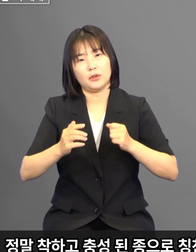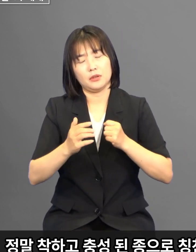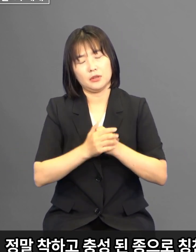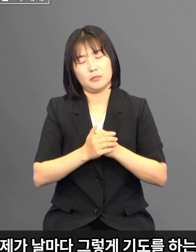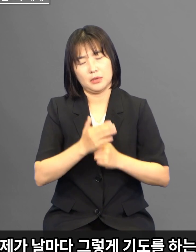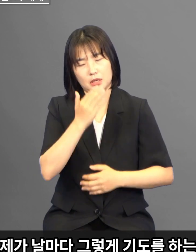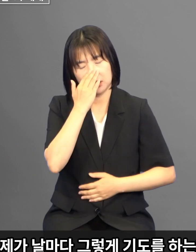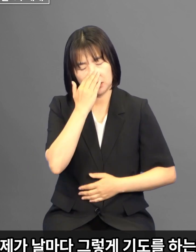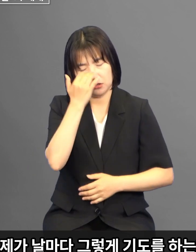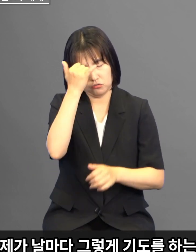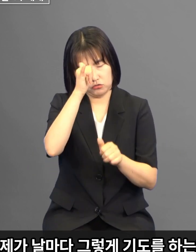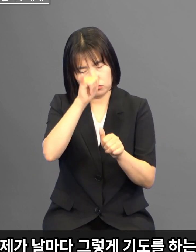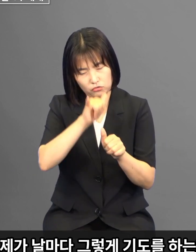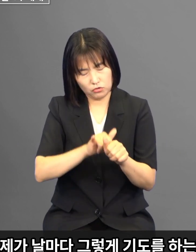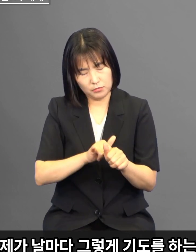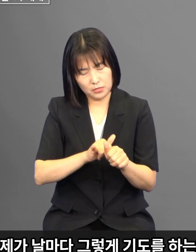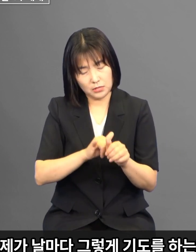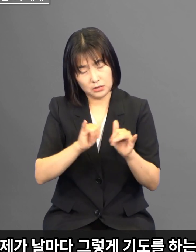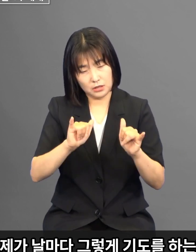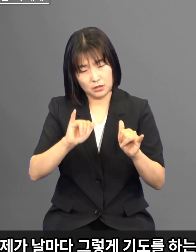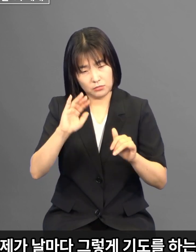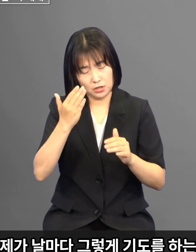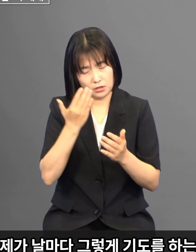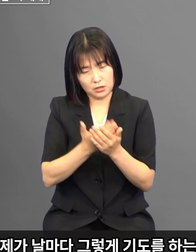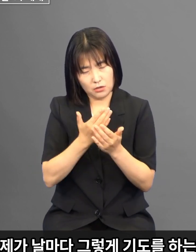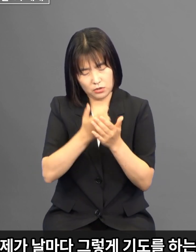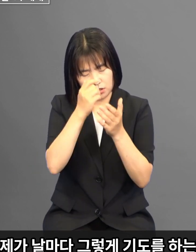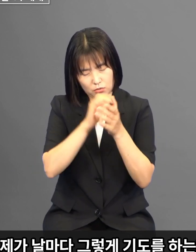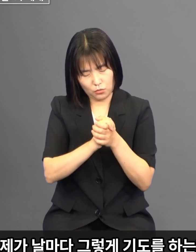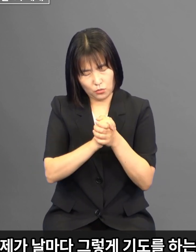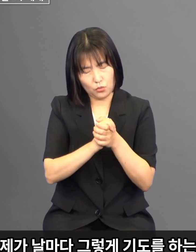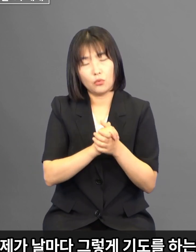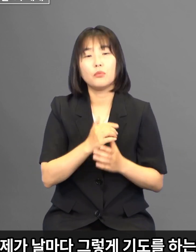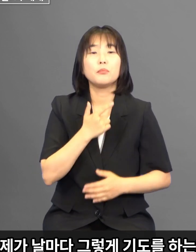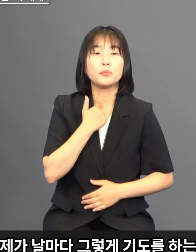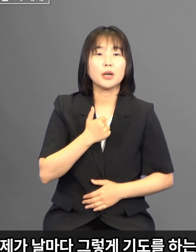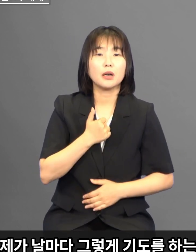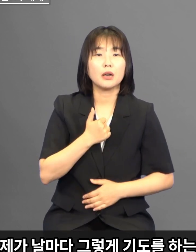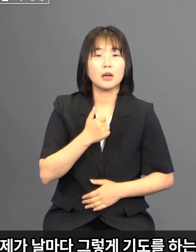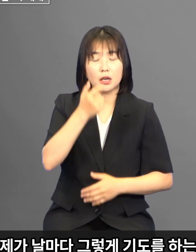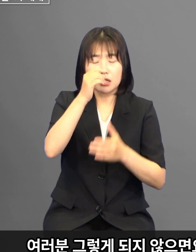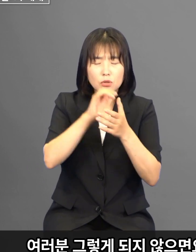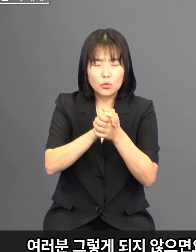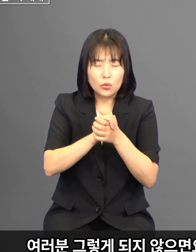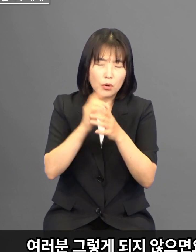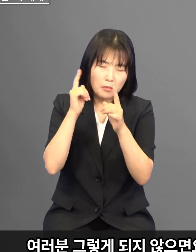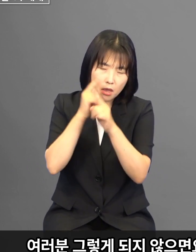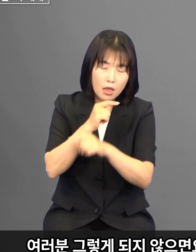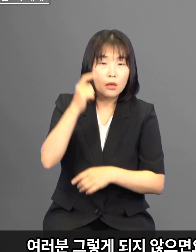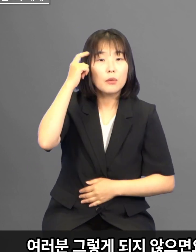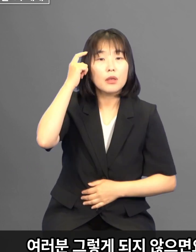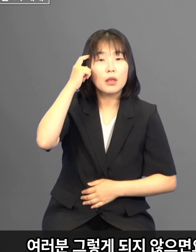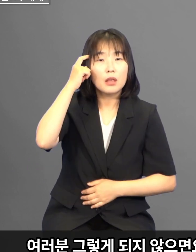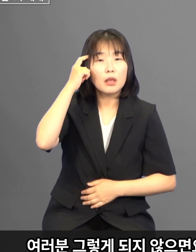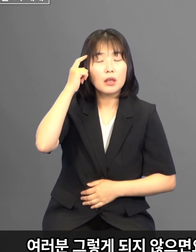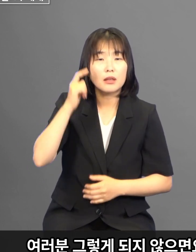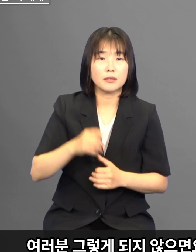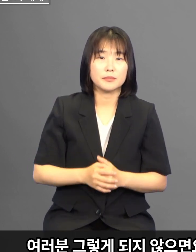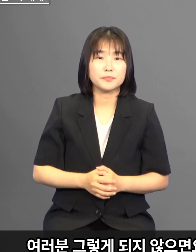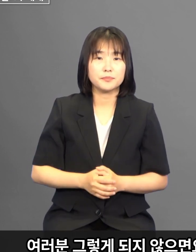되게 해주십시오. 제가 날마다 그렇게 기도를 하는데요, 제가 왜 이렇게 기도하는지 아십니까? 여러분, 그렇게 되지